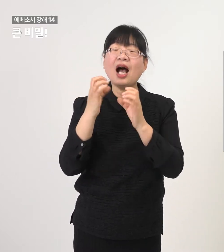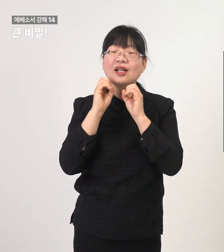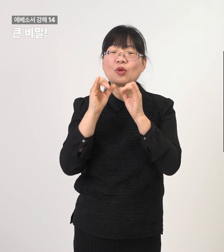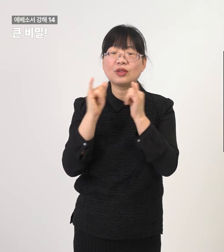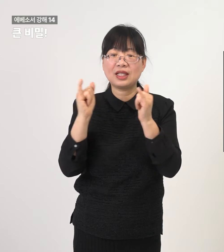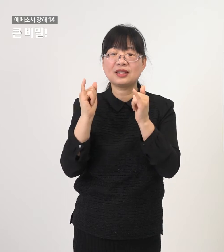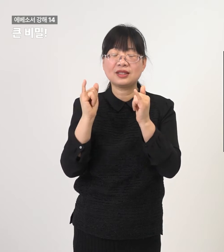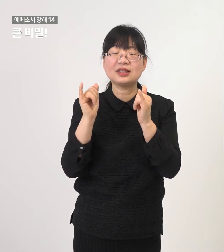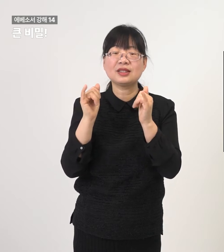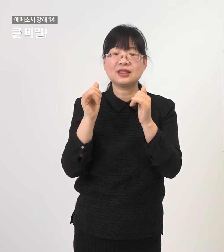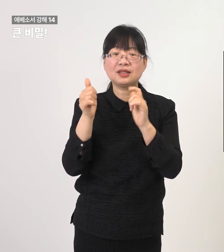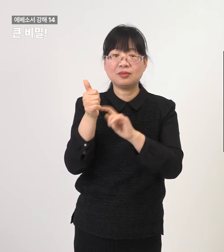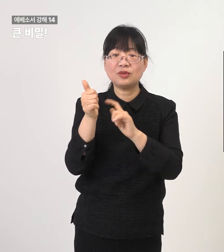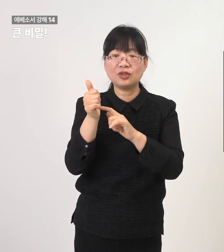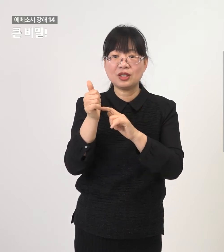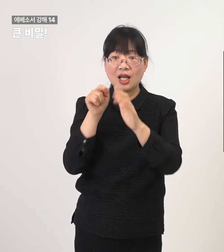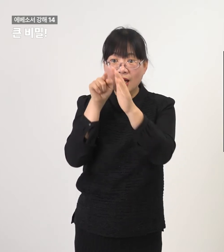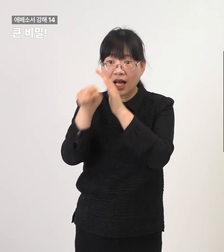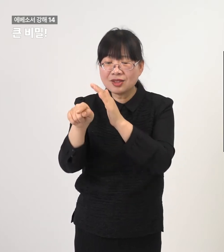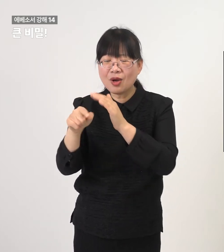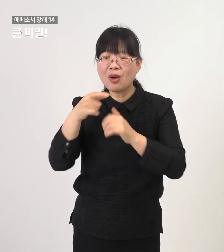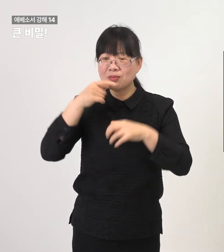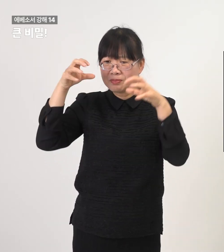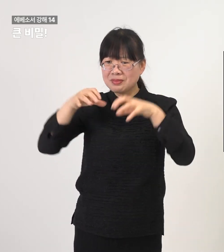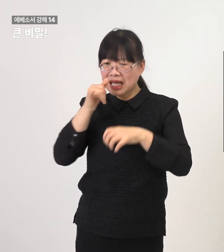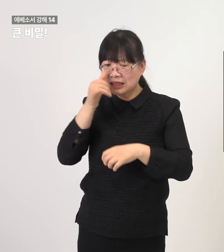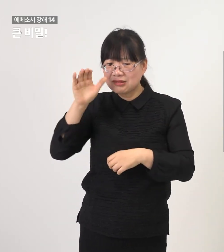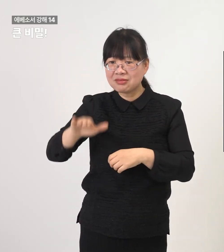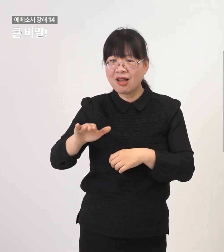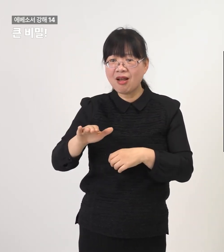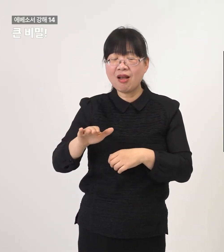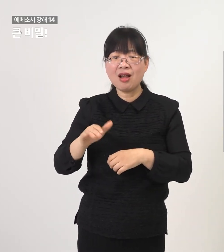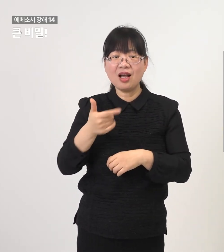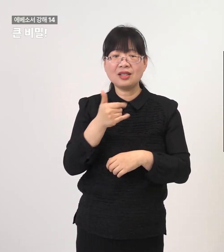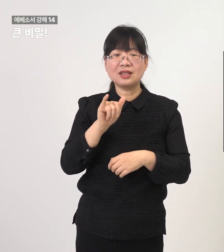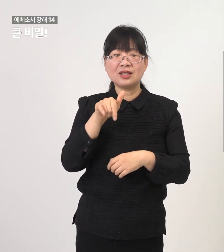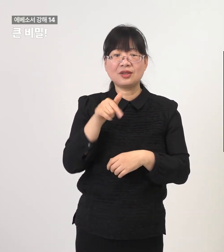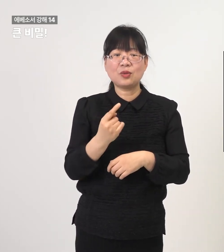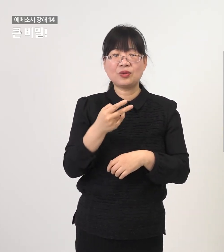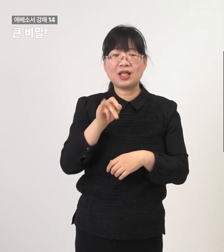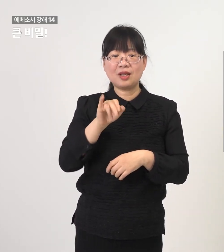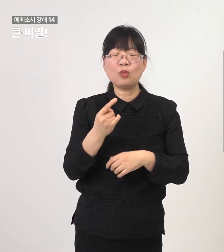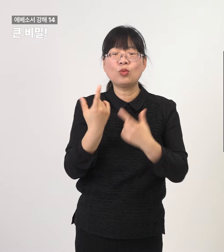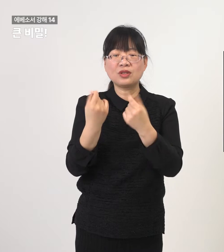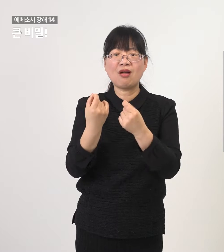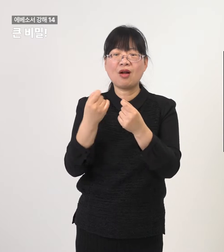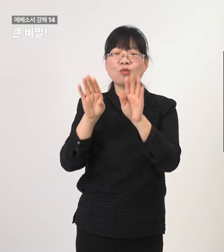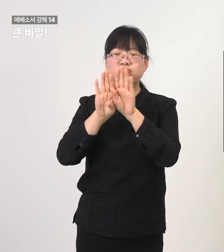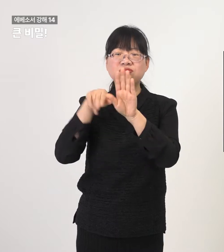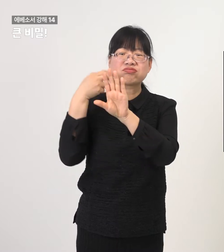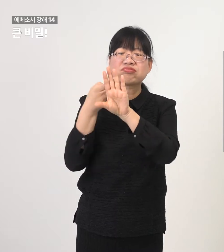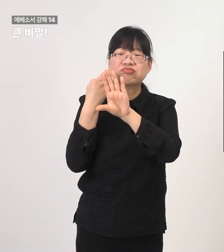찾아가서 비가 퍼붓는데 니고데모처럼 문을 두들겼죠.